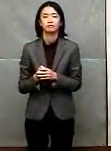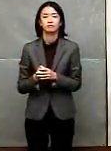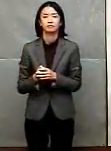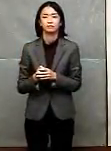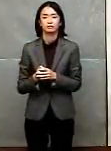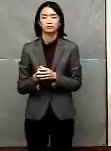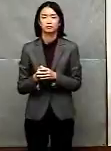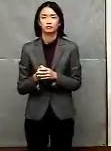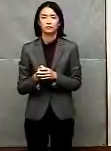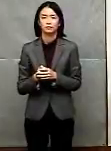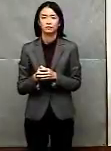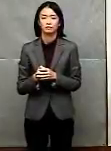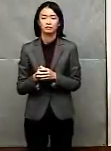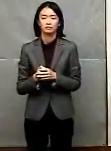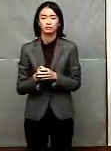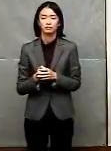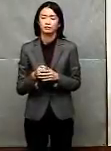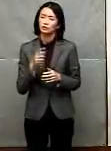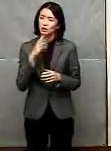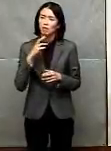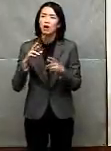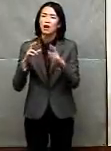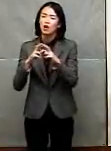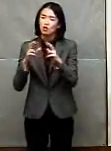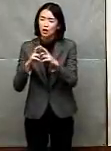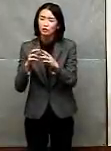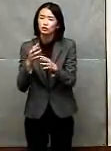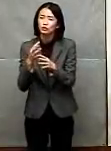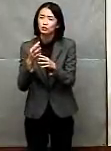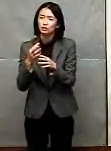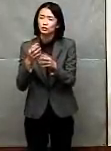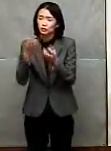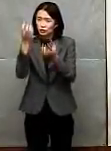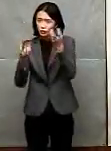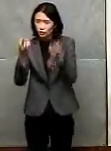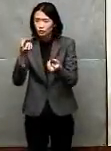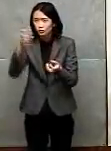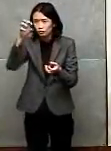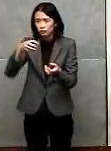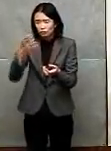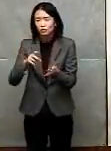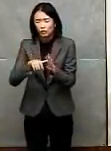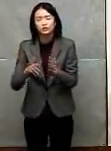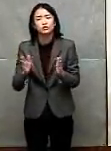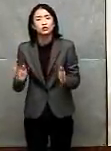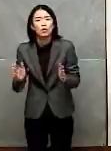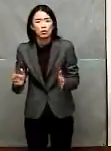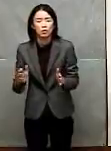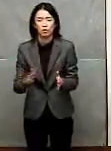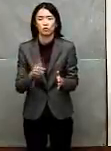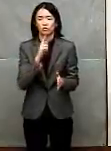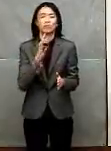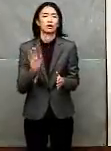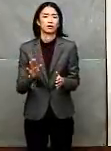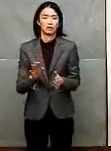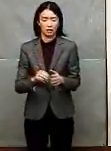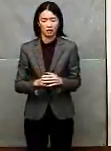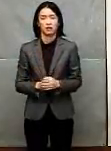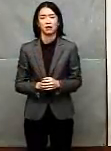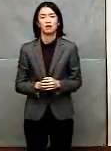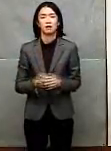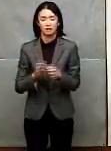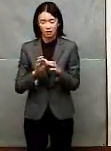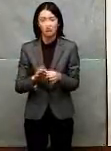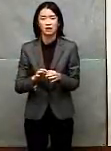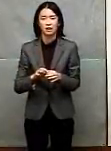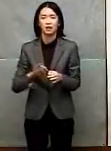今回っていうのが、ちょうどラ・フランスの時期でもあったわけなんですけれども、私としてはそういう